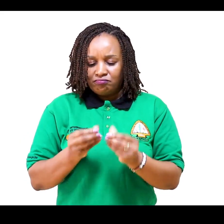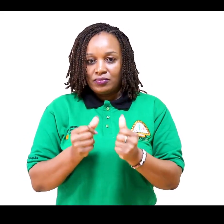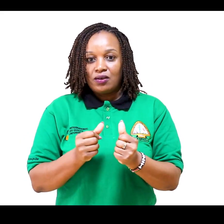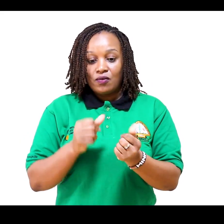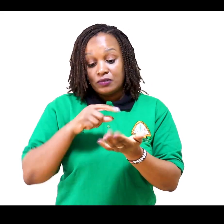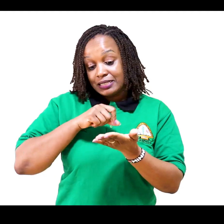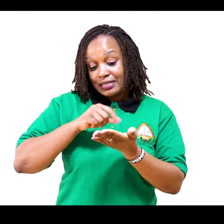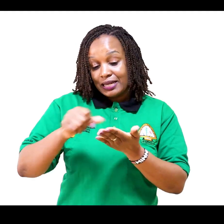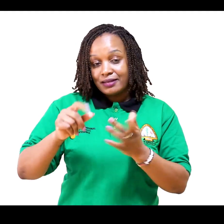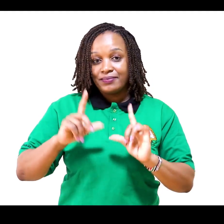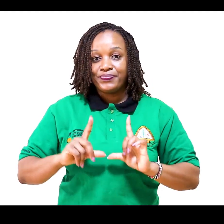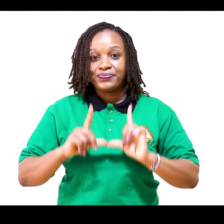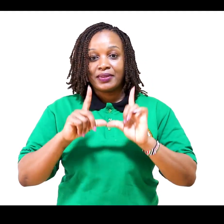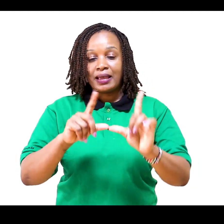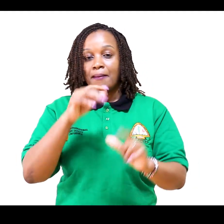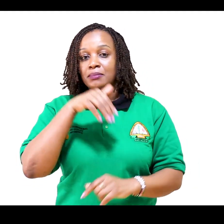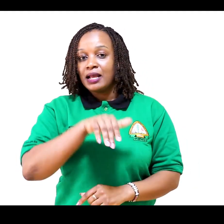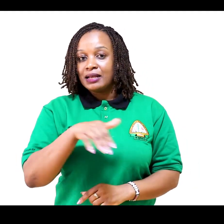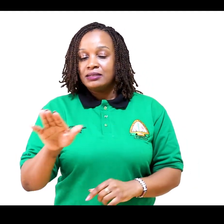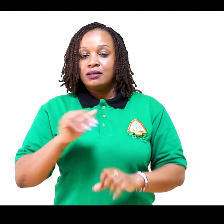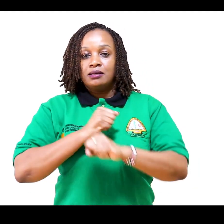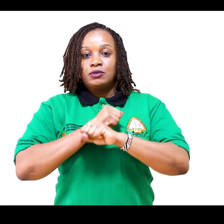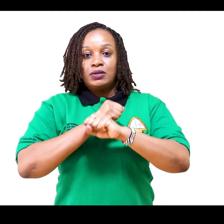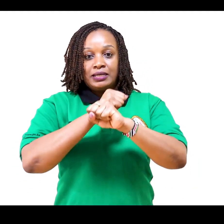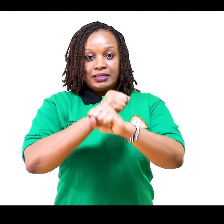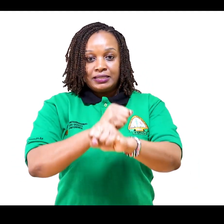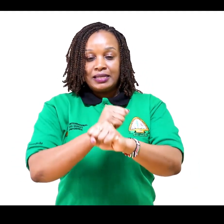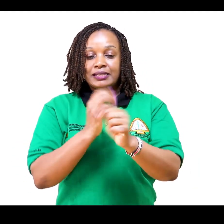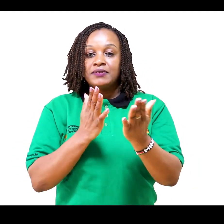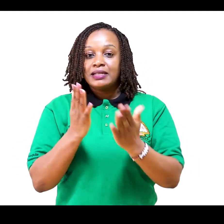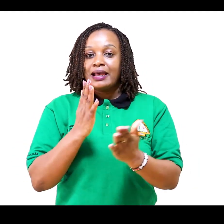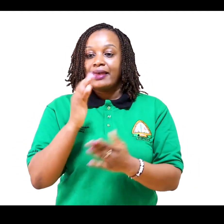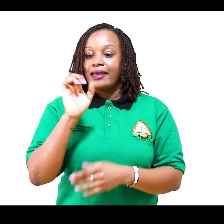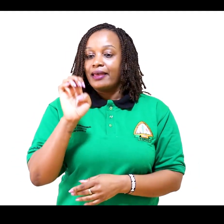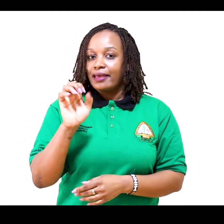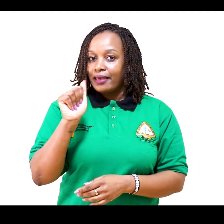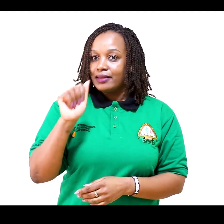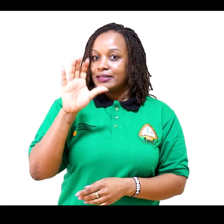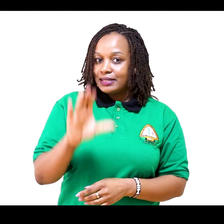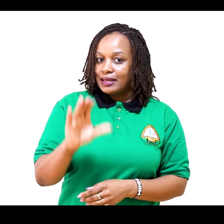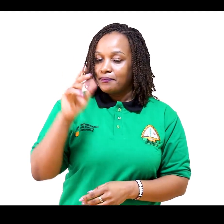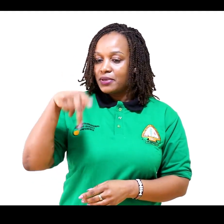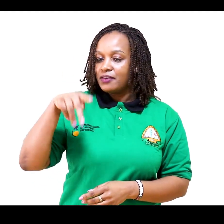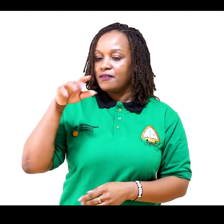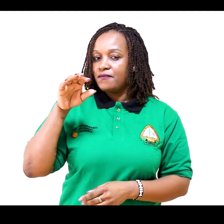Kwa utatuzi wa idhinishaji wa mbegu na ulinzi wa aina za mimea, SC na